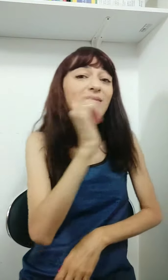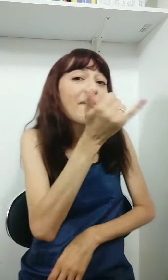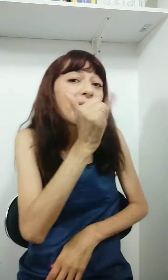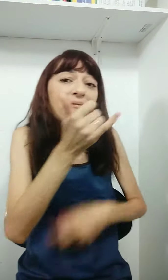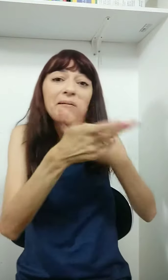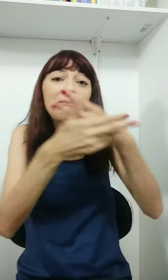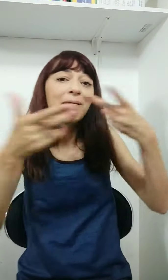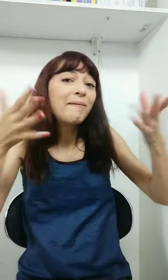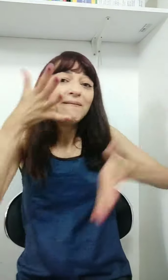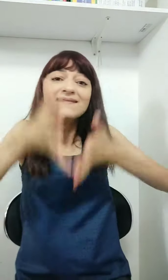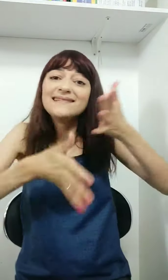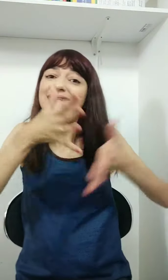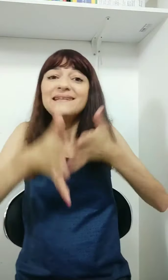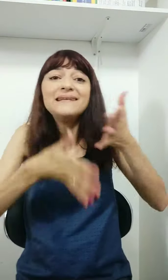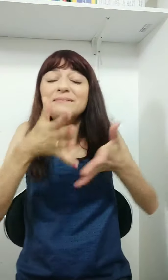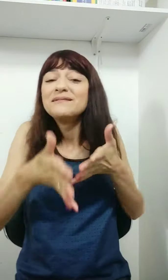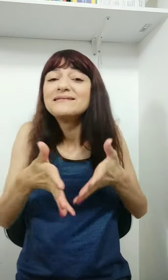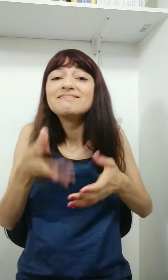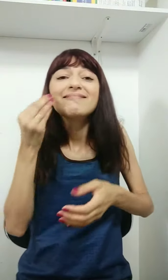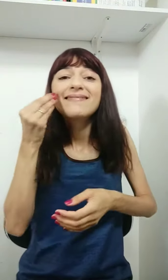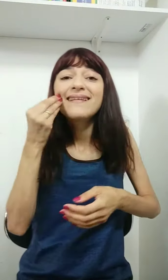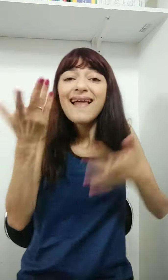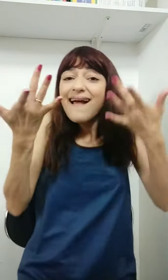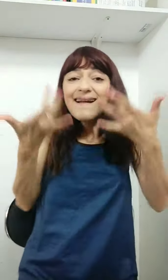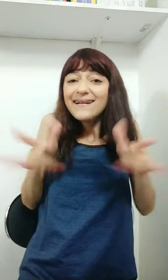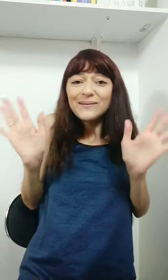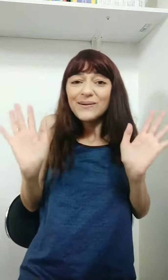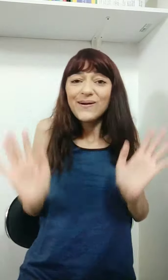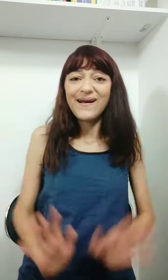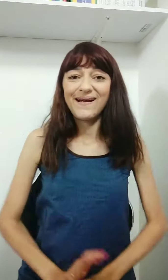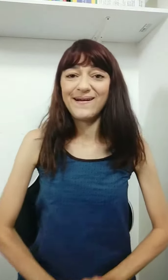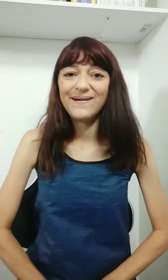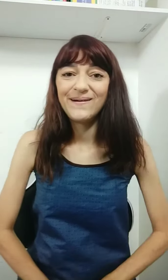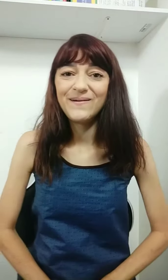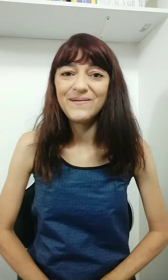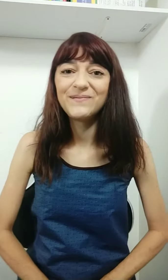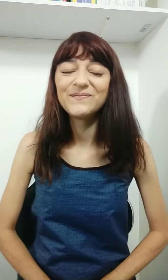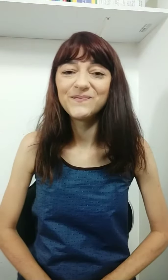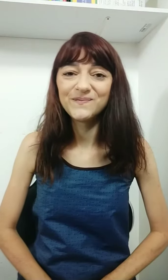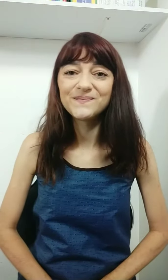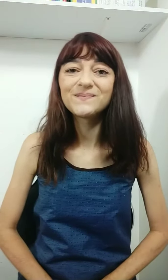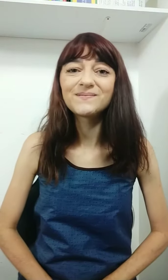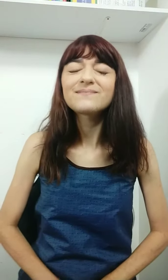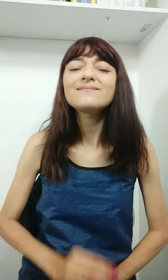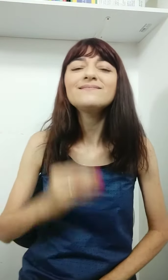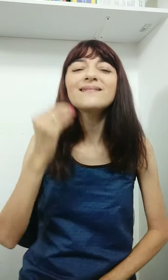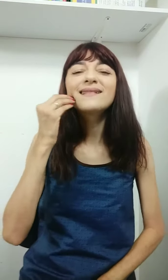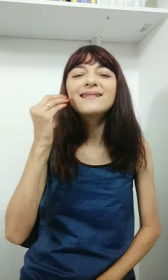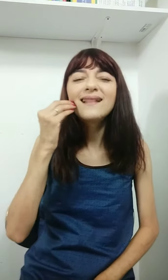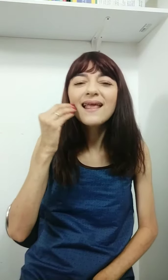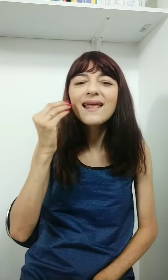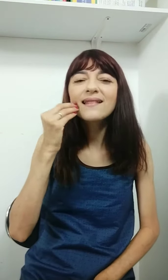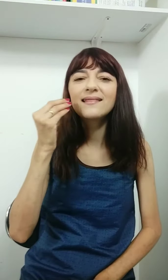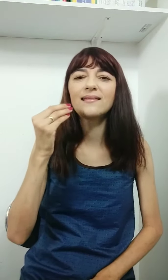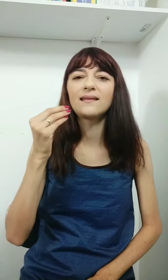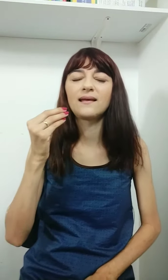ele chora. Então isso é da sua linguagem não verbal, tá? É algo natural de vocês. Então o que vocês